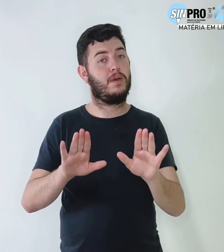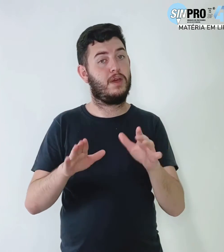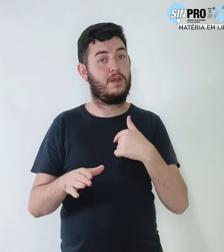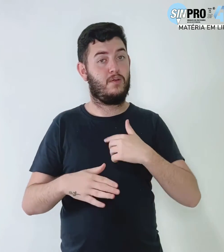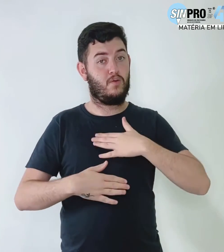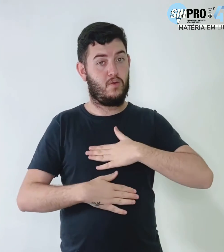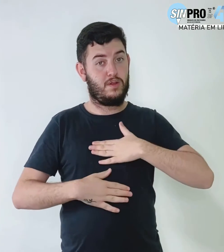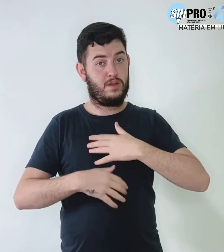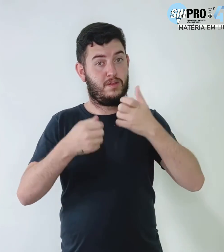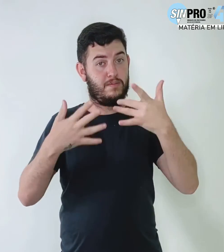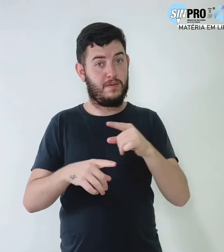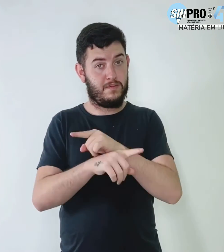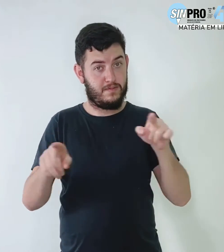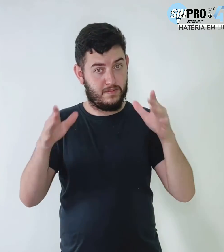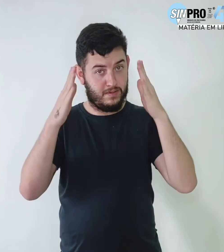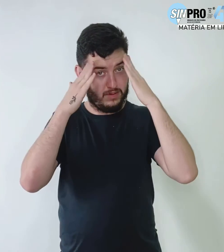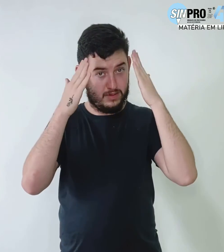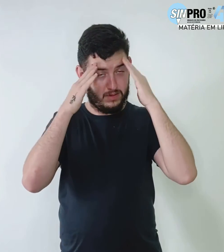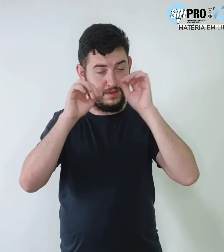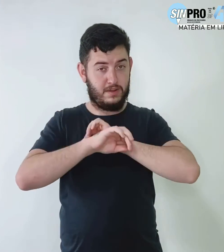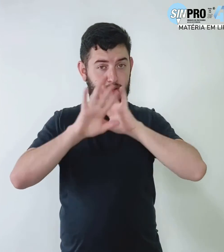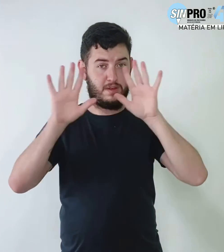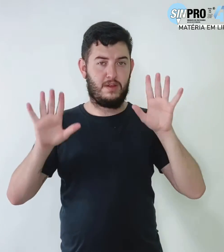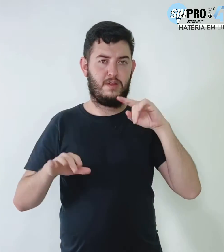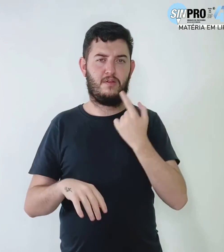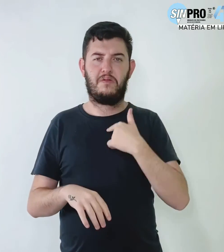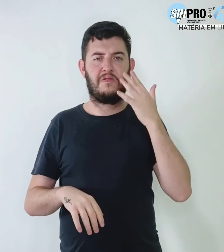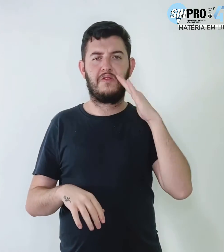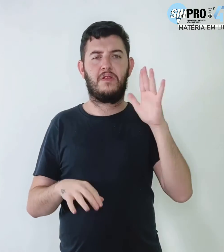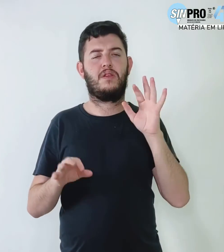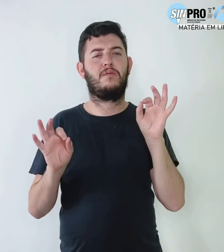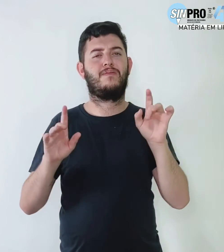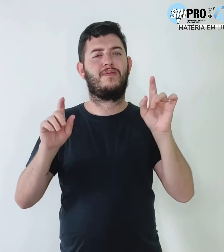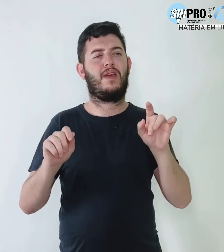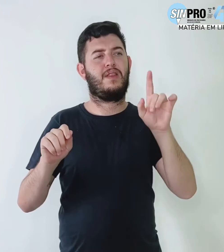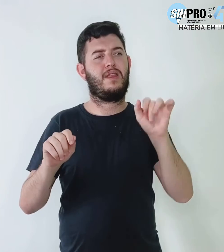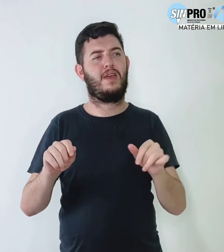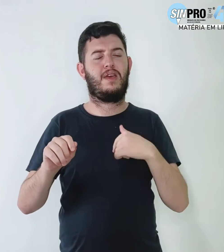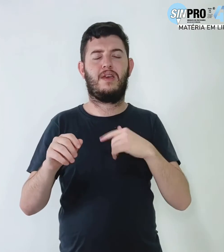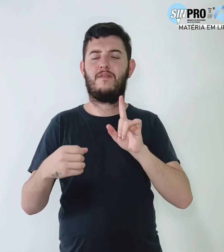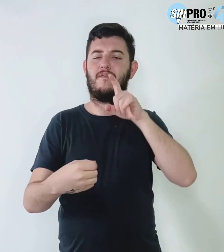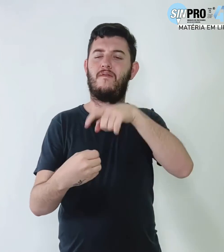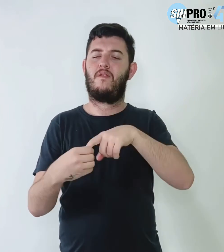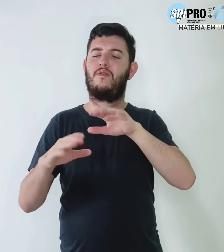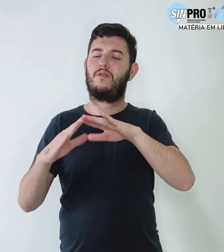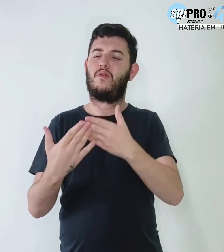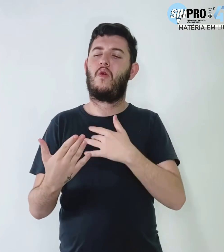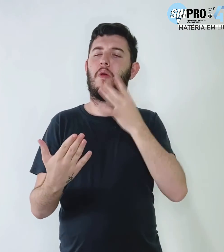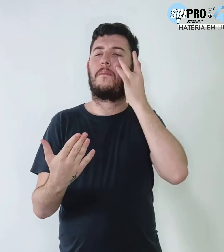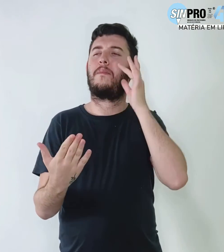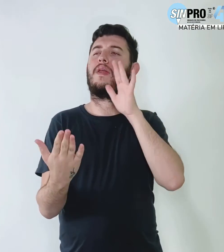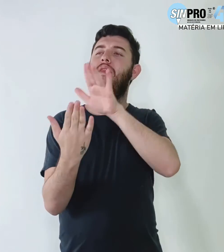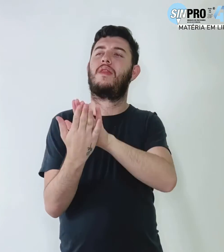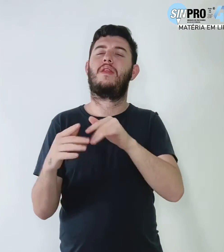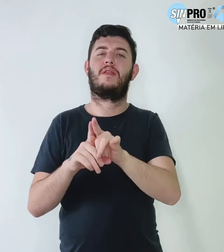Dito isso, gostaria de deixar claro que não entendemos que o retorno das aulas presenciais